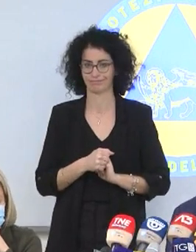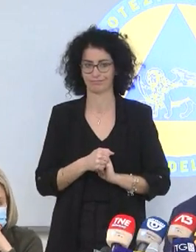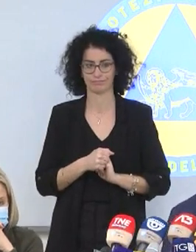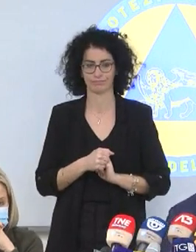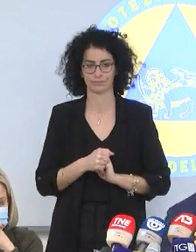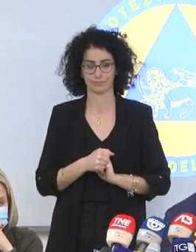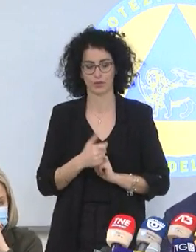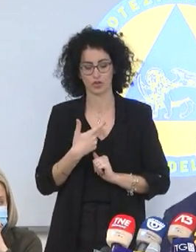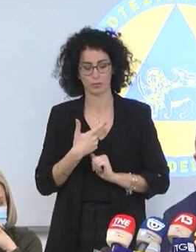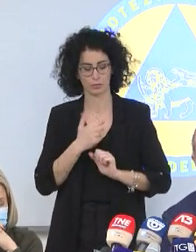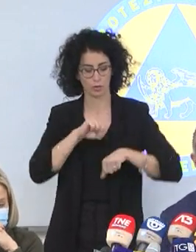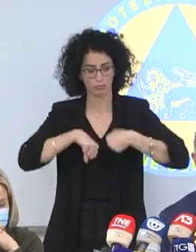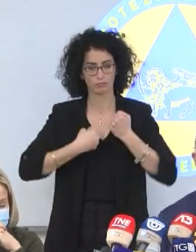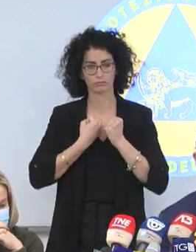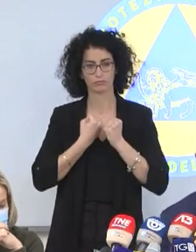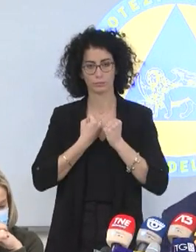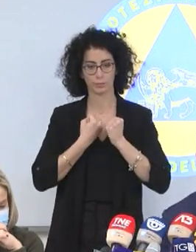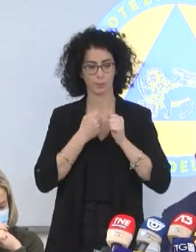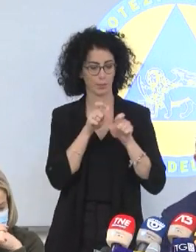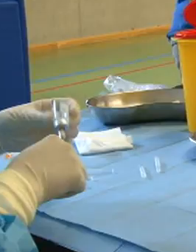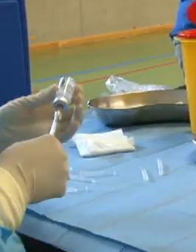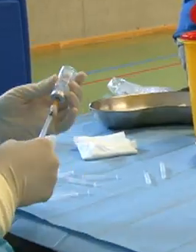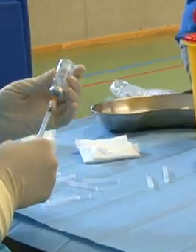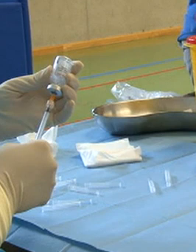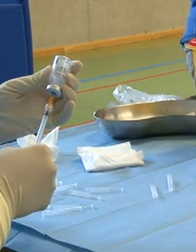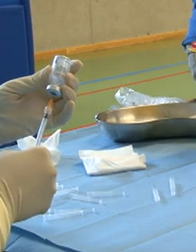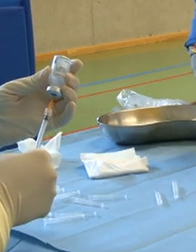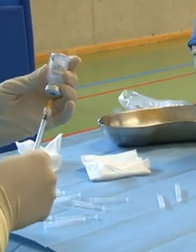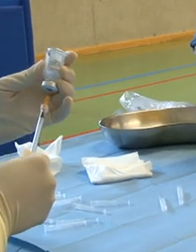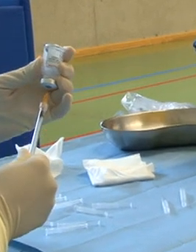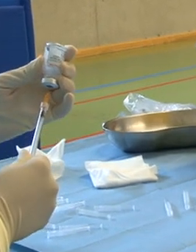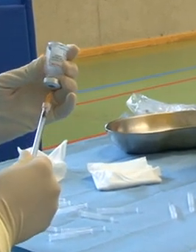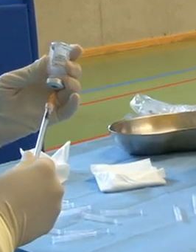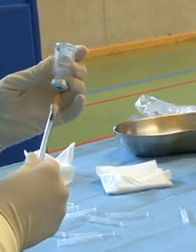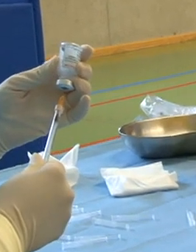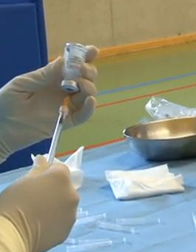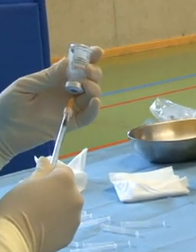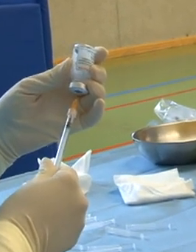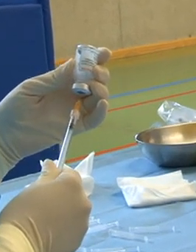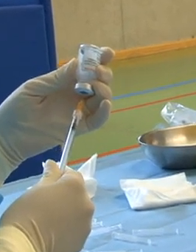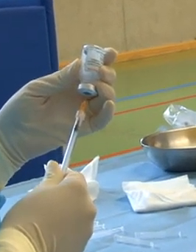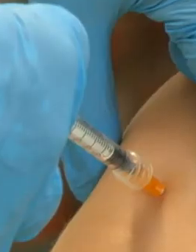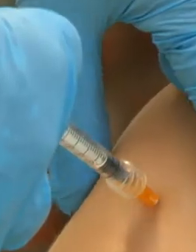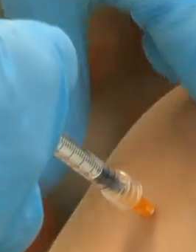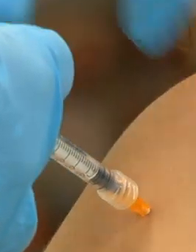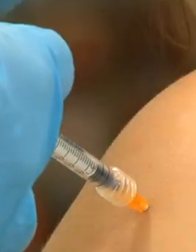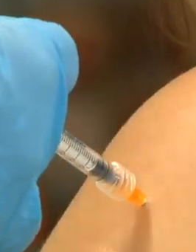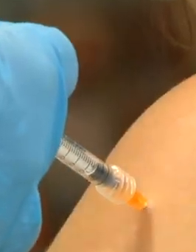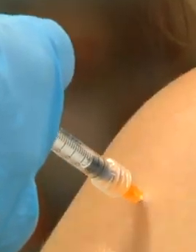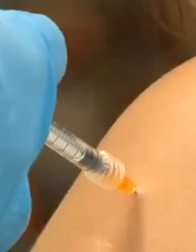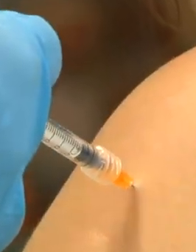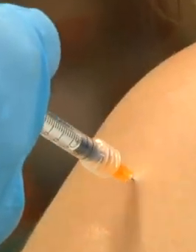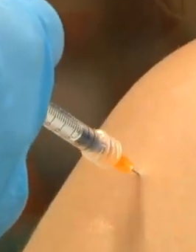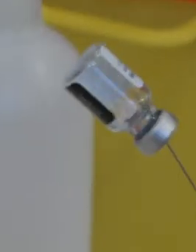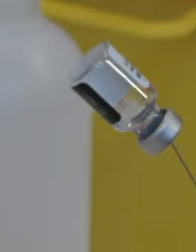a coloro che sono asintomatici positivi intanto ci sono due novità sul fronte vaccinazioni la prima